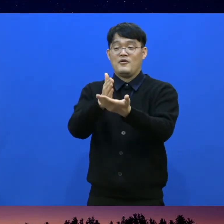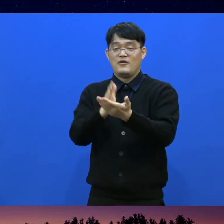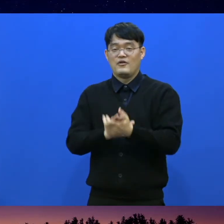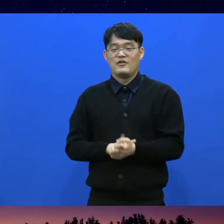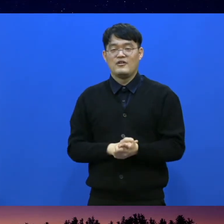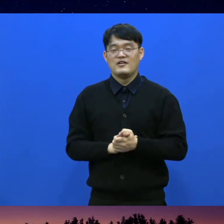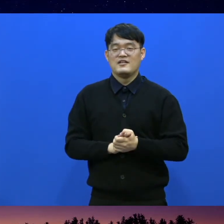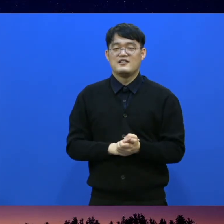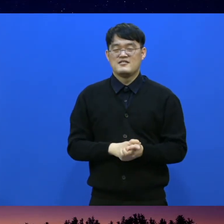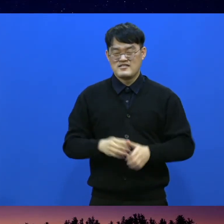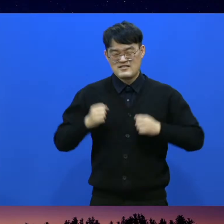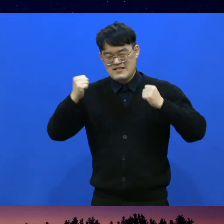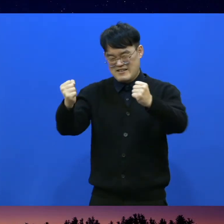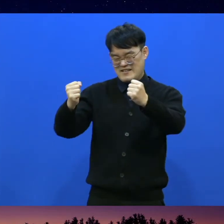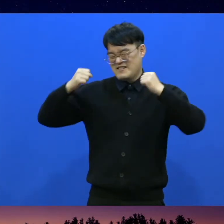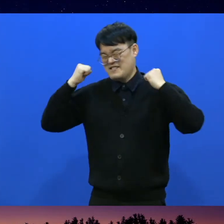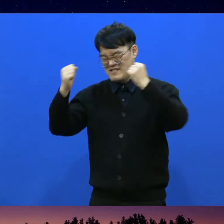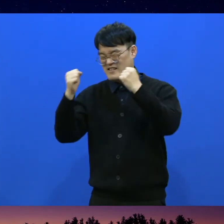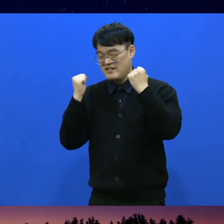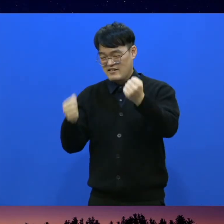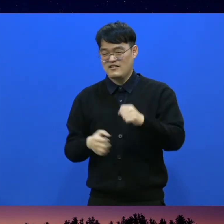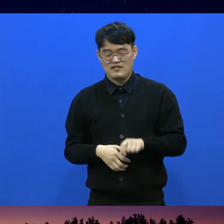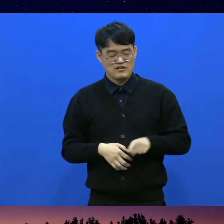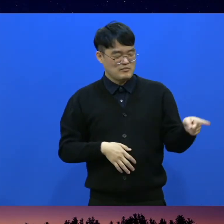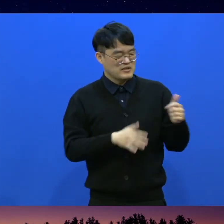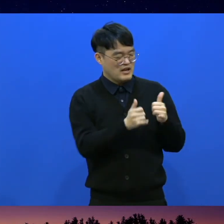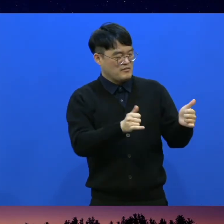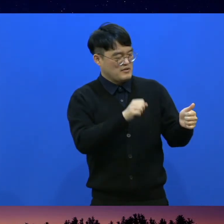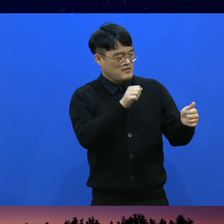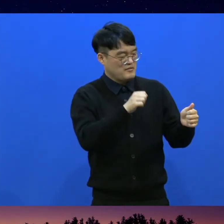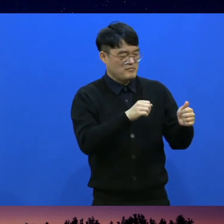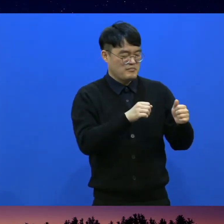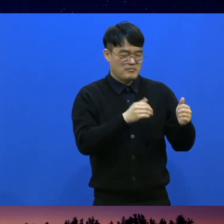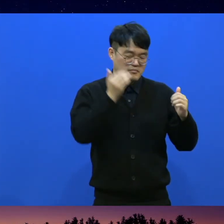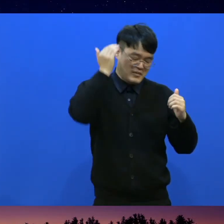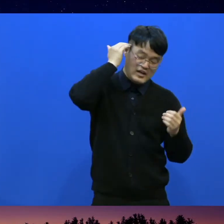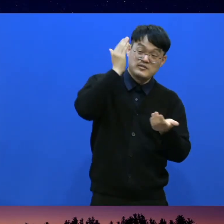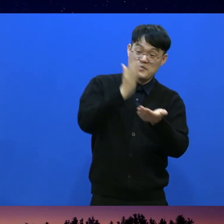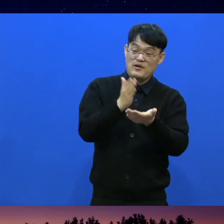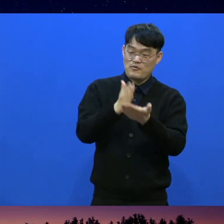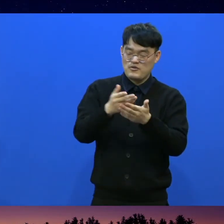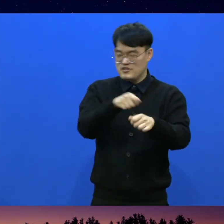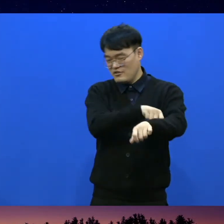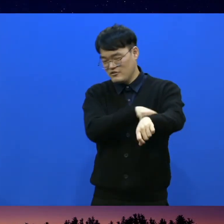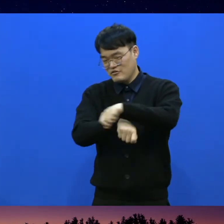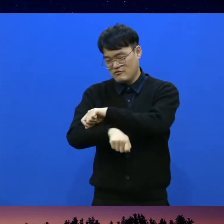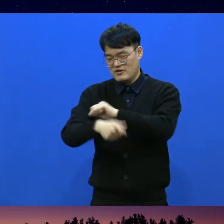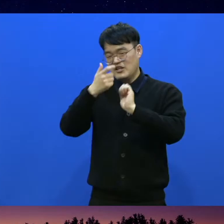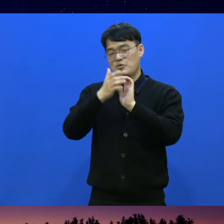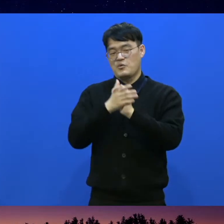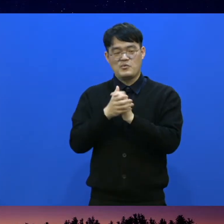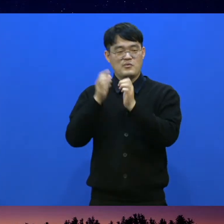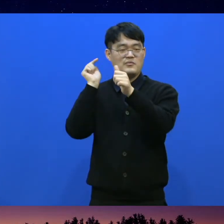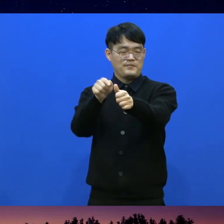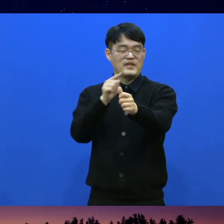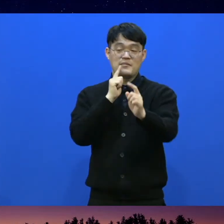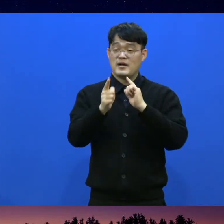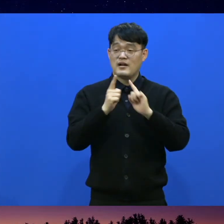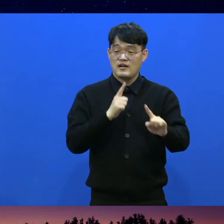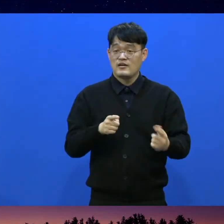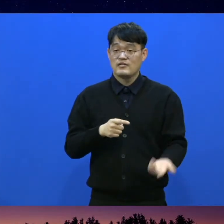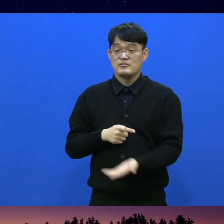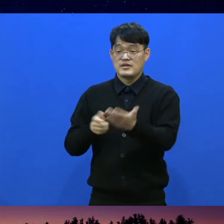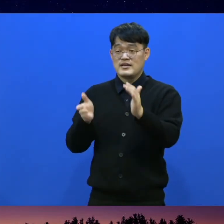아주 맑은 정신하는데 아주 적극적으로 기도하시라는 거죠. 막 좀 흔들리고 우리 찬양 부를